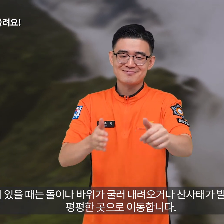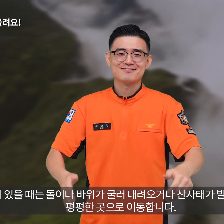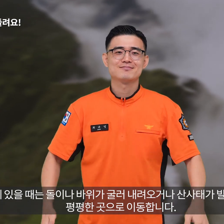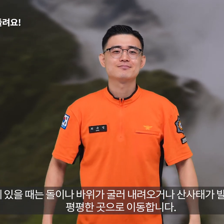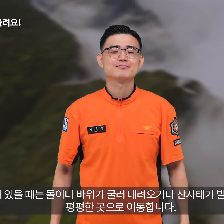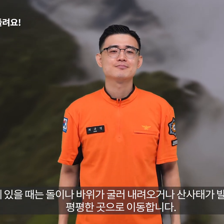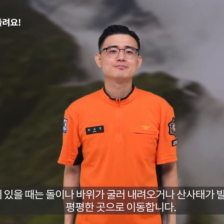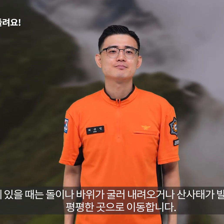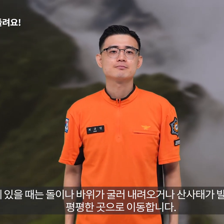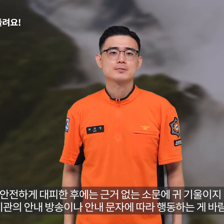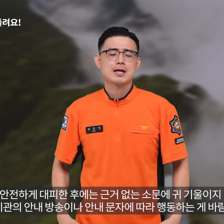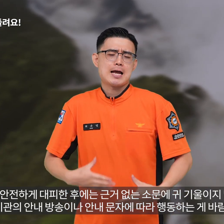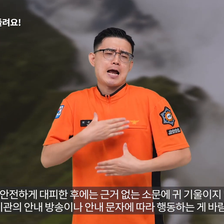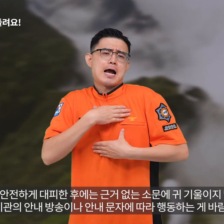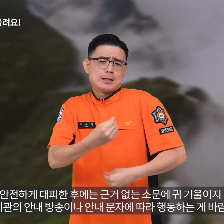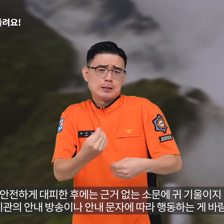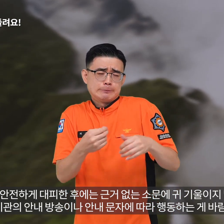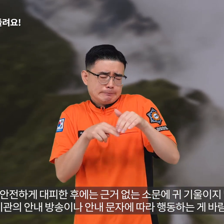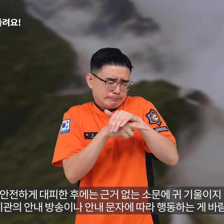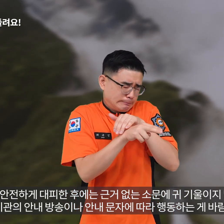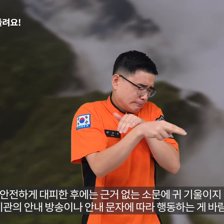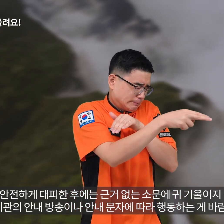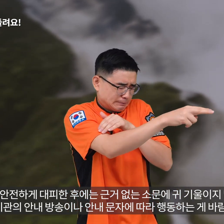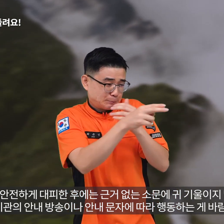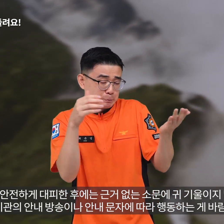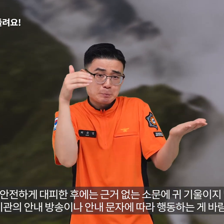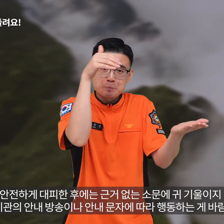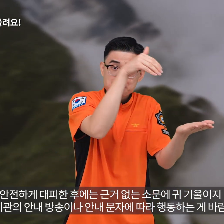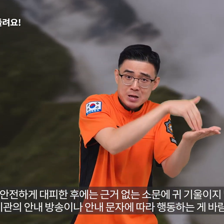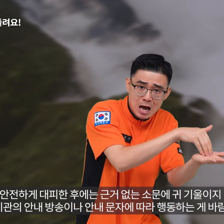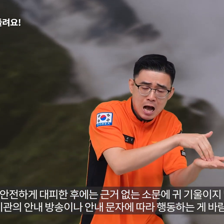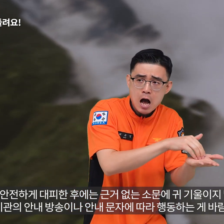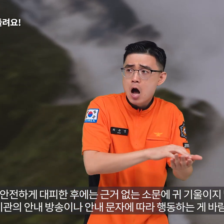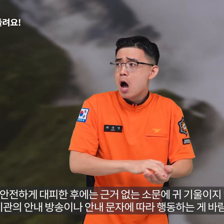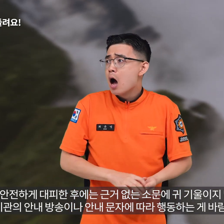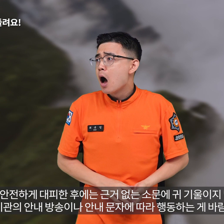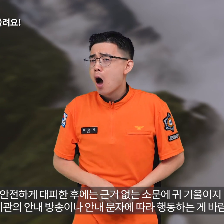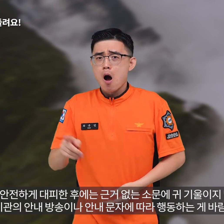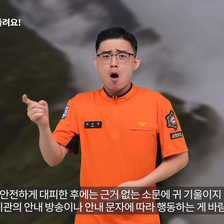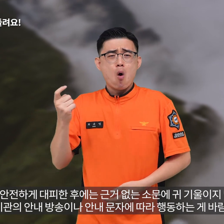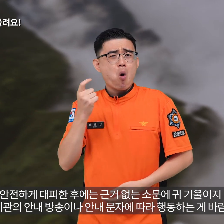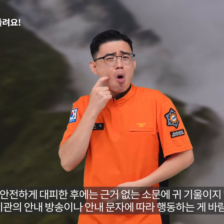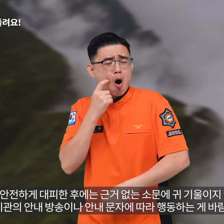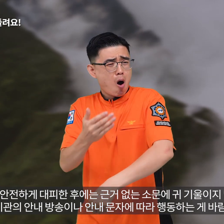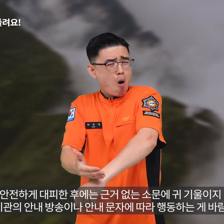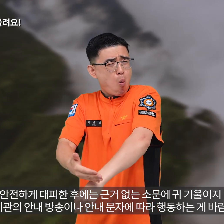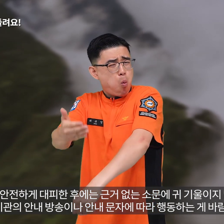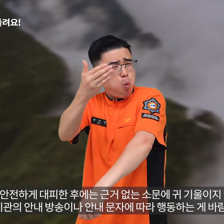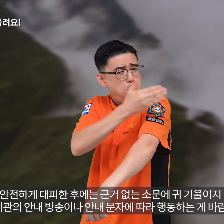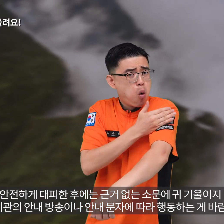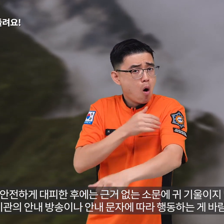안전하게 대피한 후에는 근거 없는 소문에 귀 기울이지